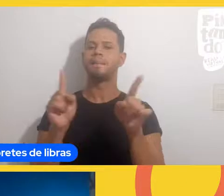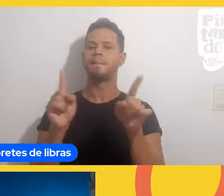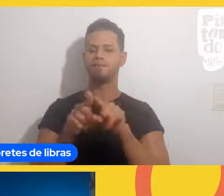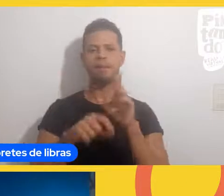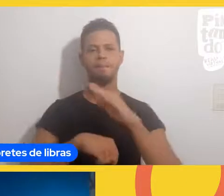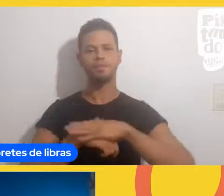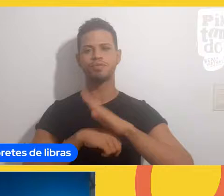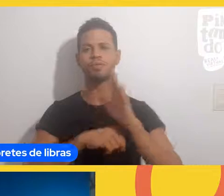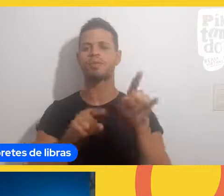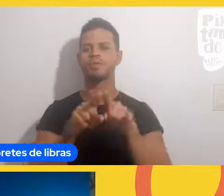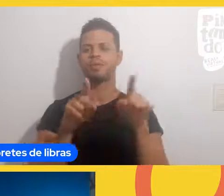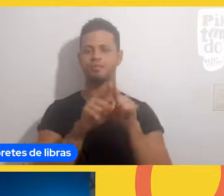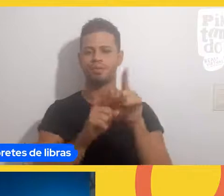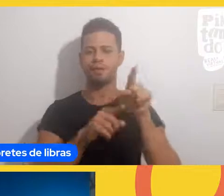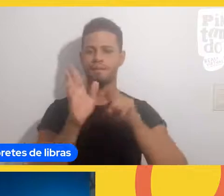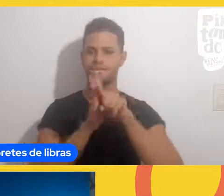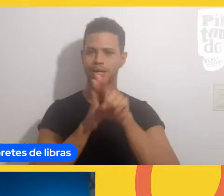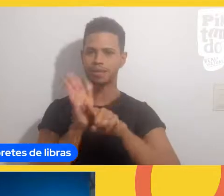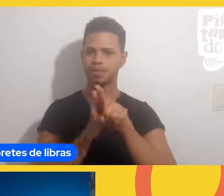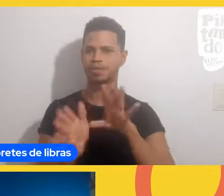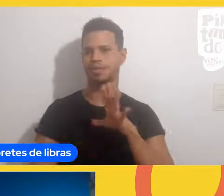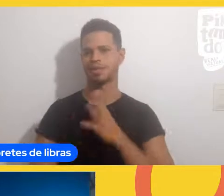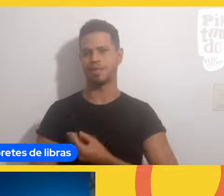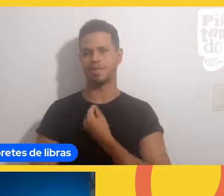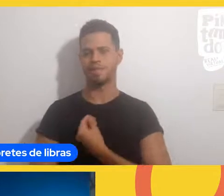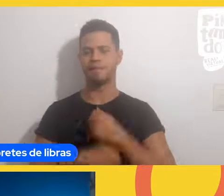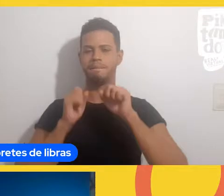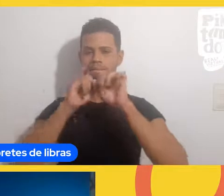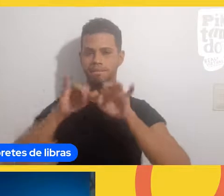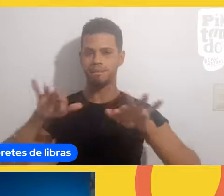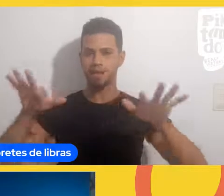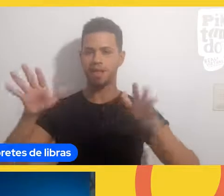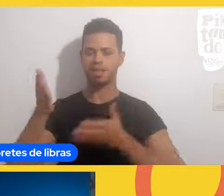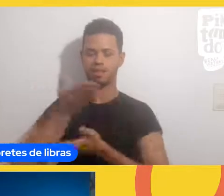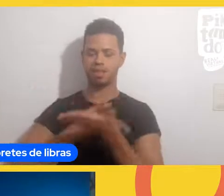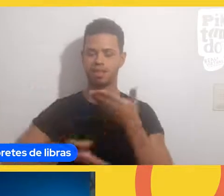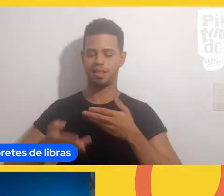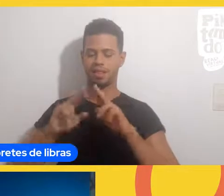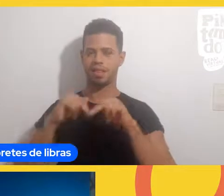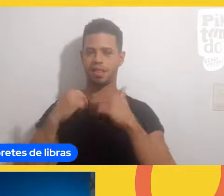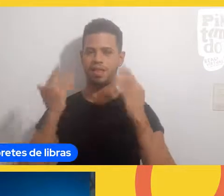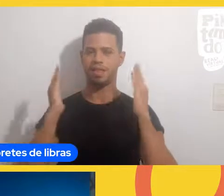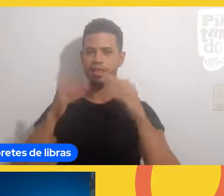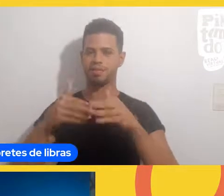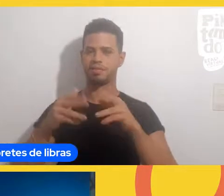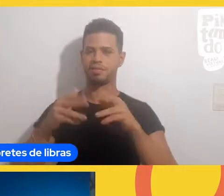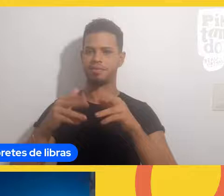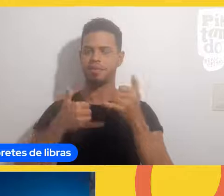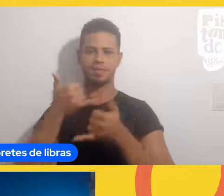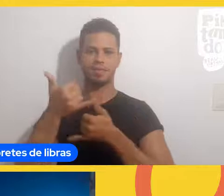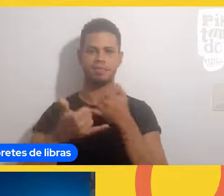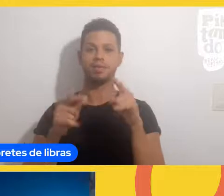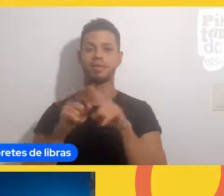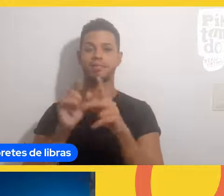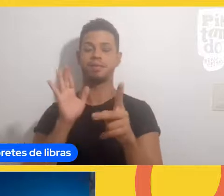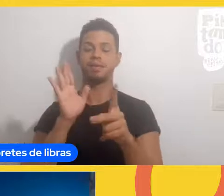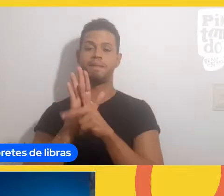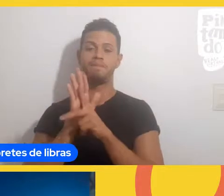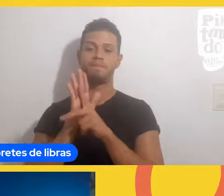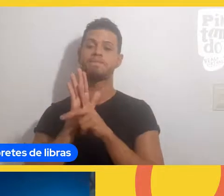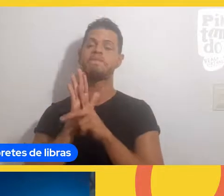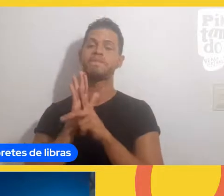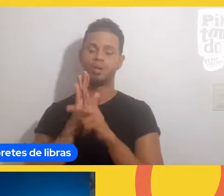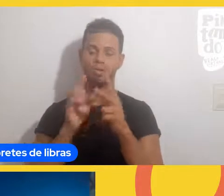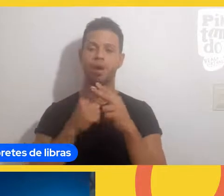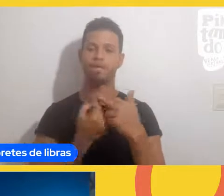academias, que vem pesquisando, né, ampliando essas relações do brincar. Além disso, também na própria configuração de criação de espaços